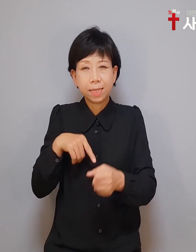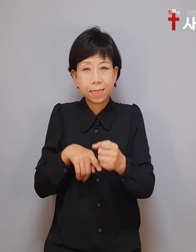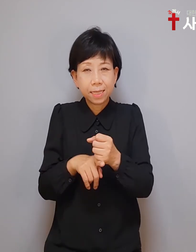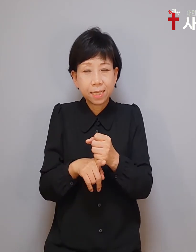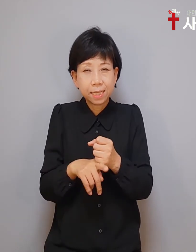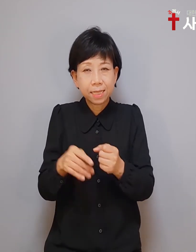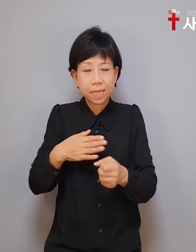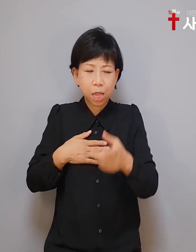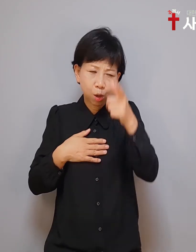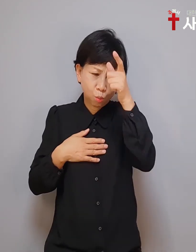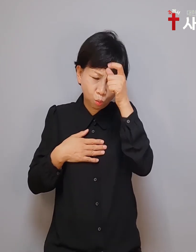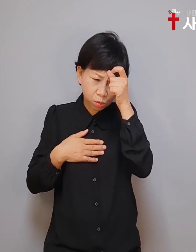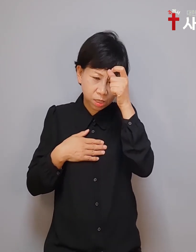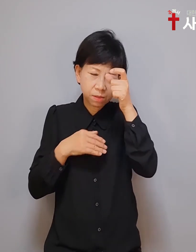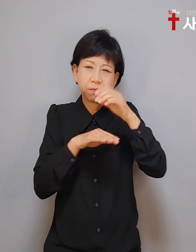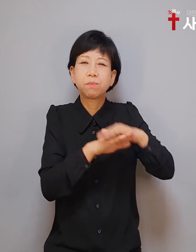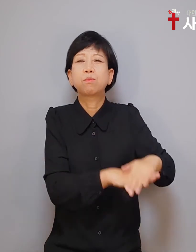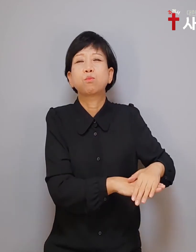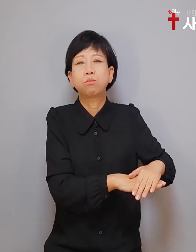고집 이런 거 내려놔야 돼요.